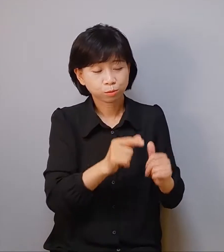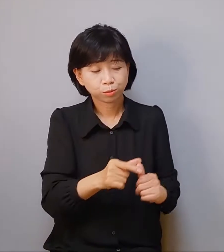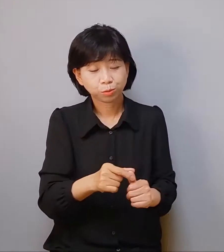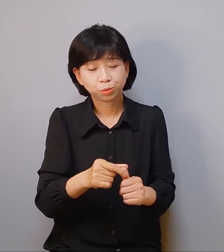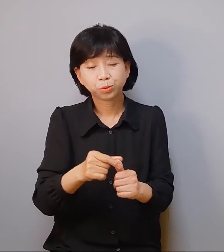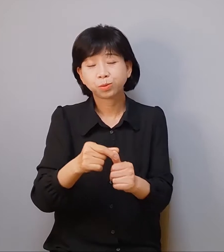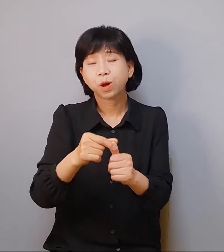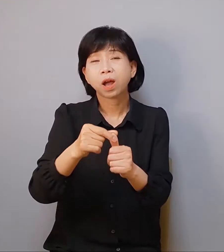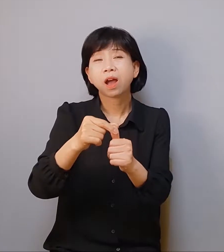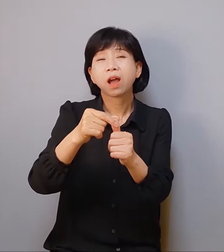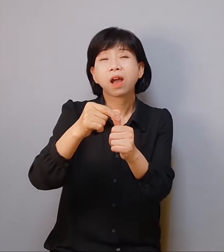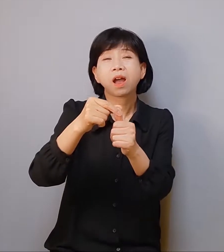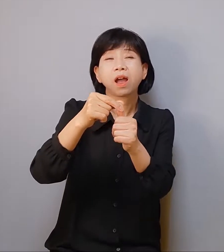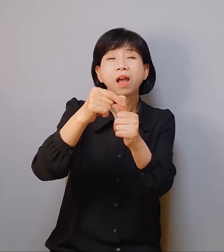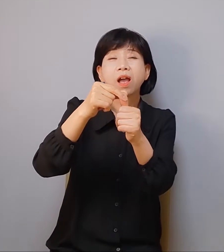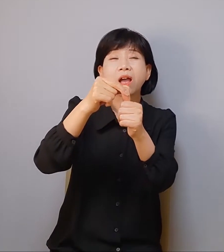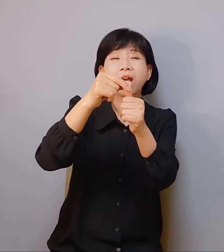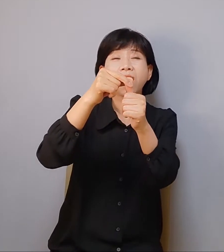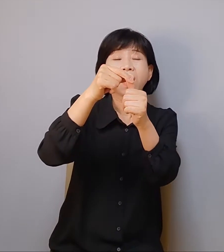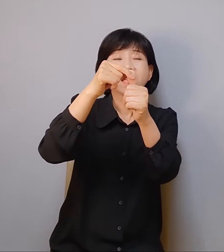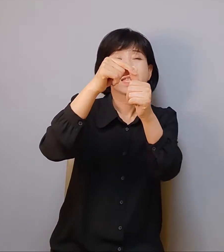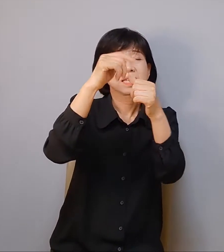나의